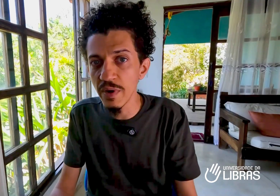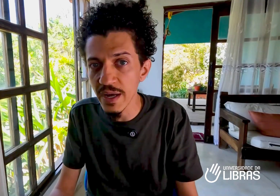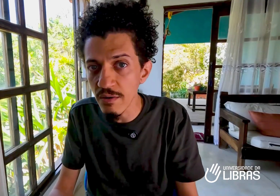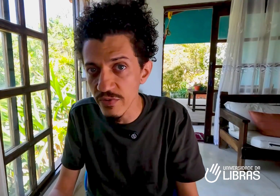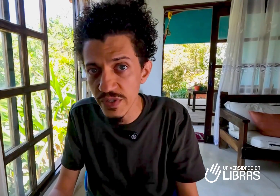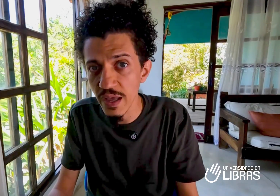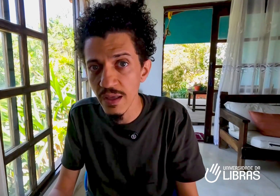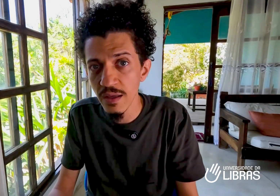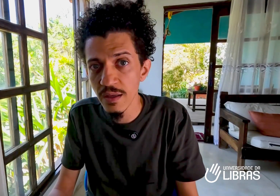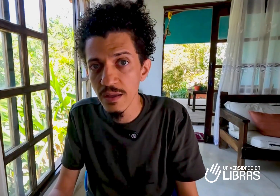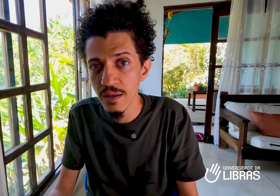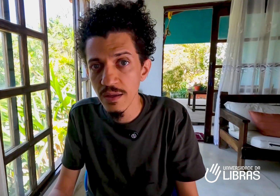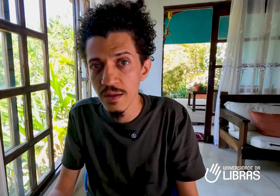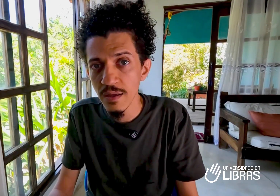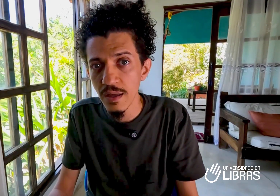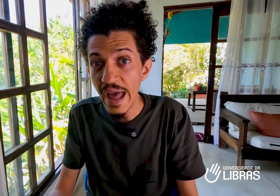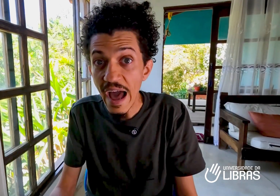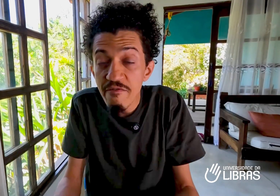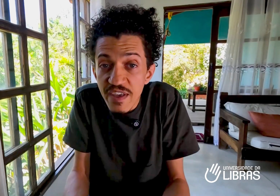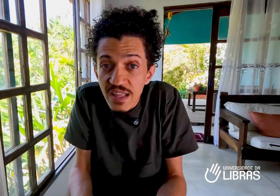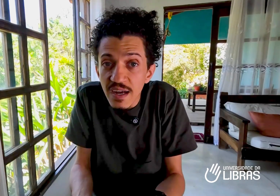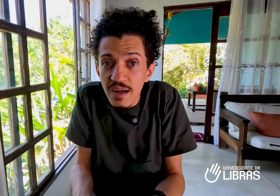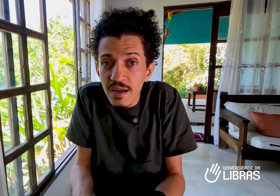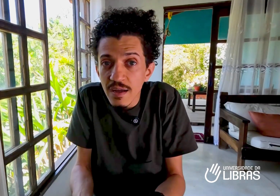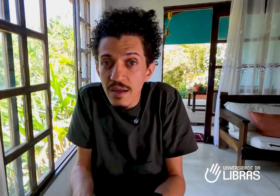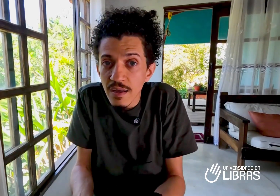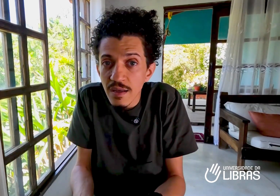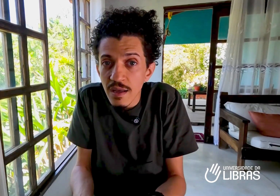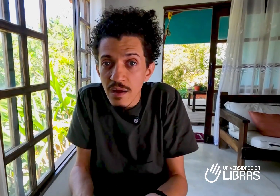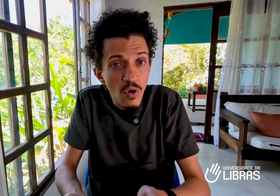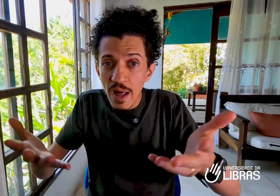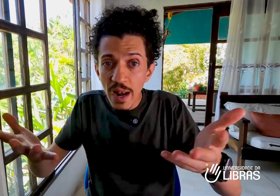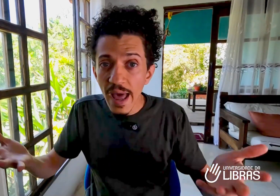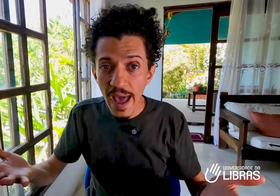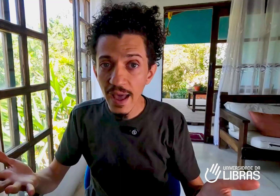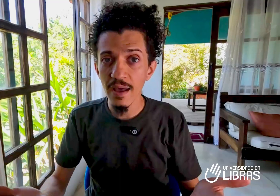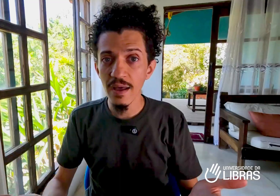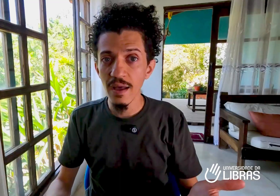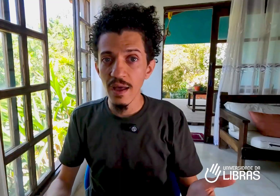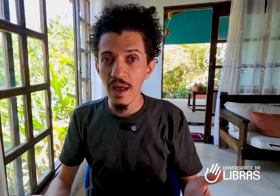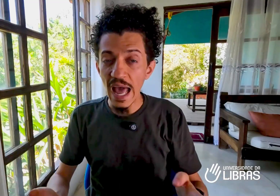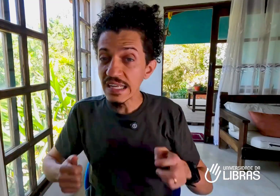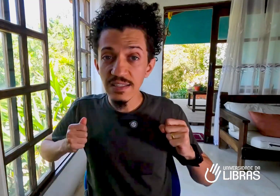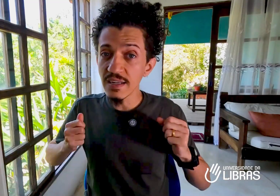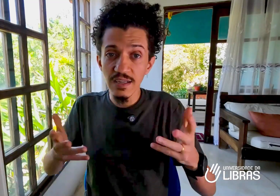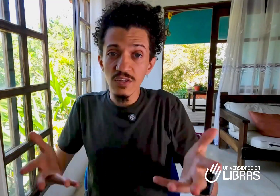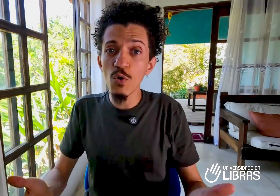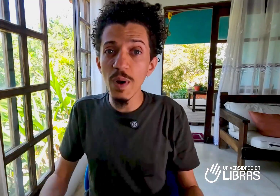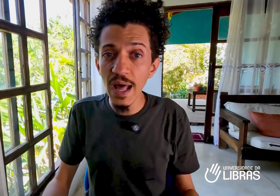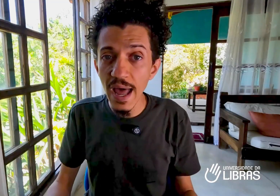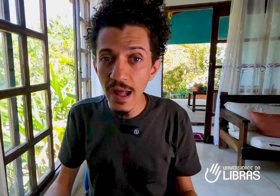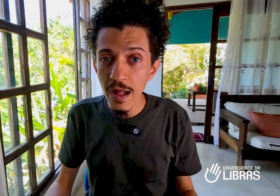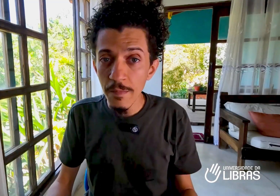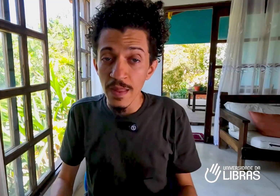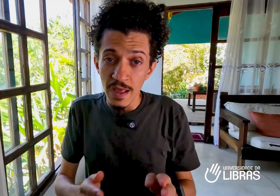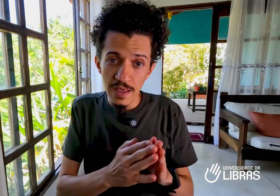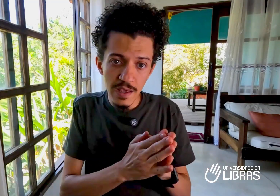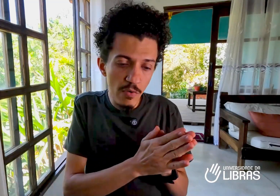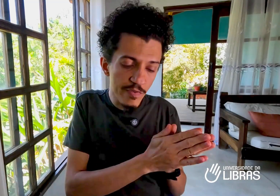com você. É a vida como ela é. É a sinalização como ela é. E eu